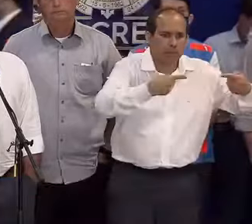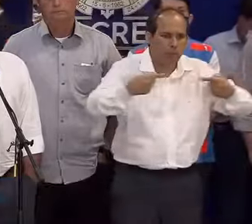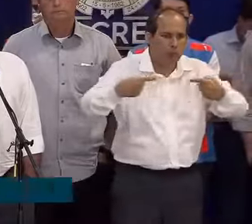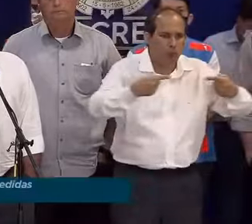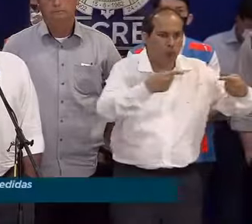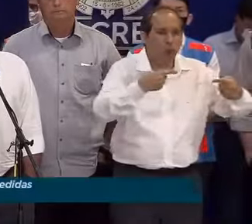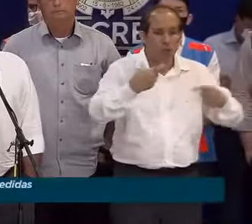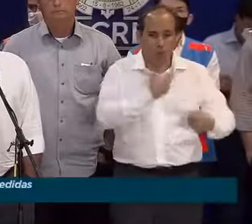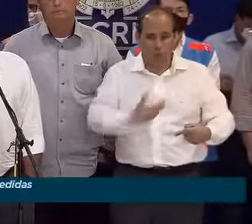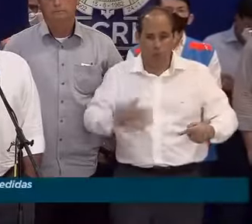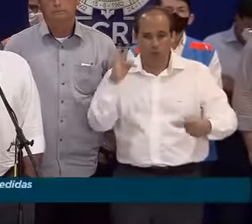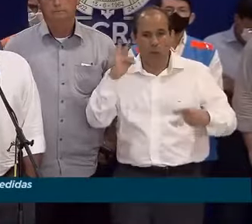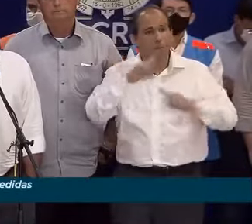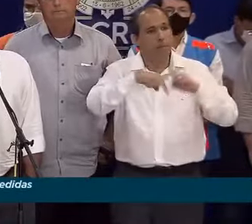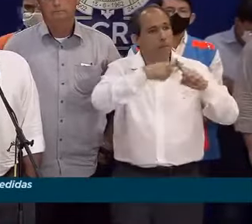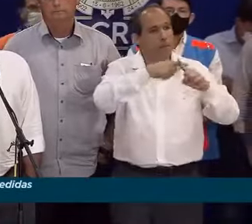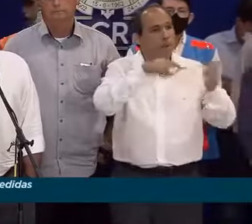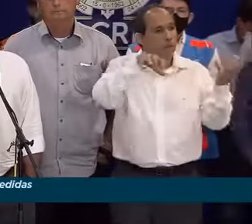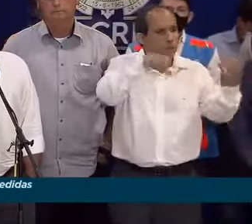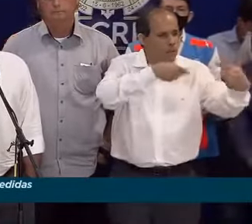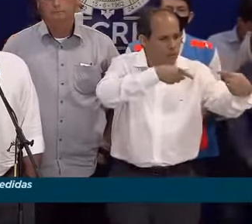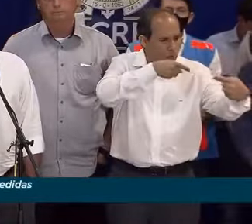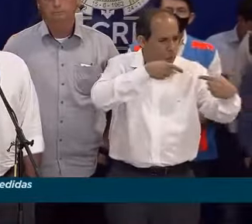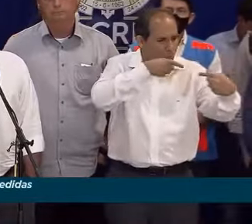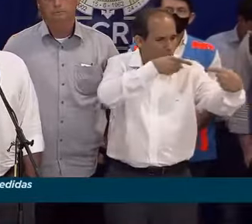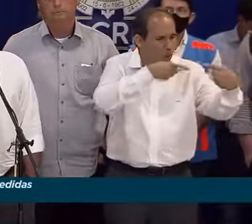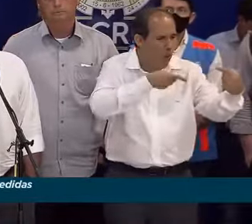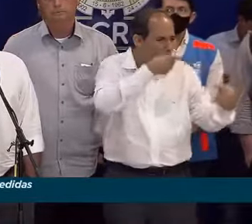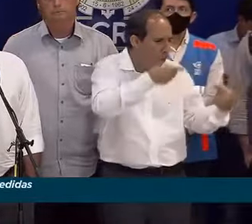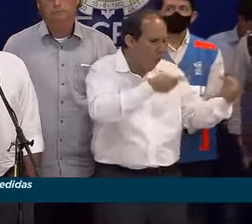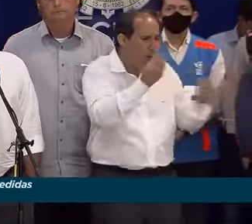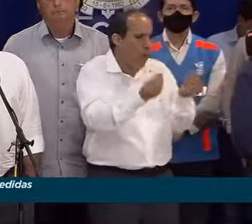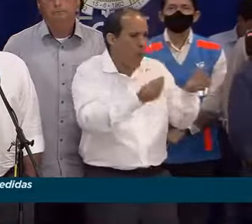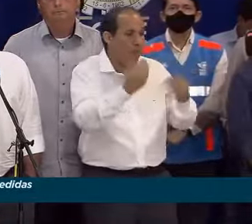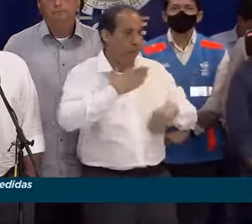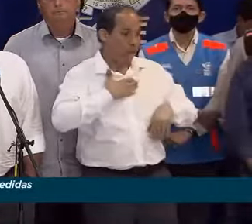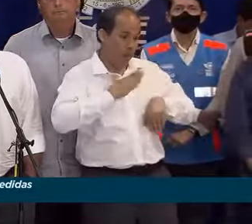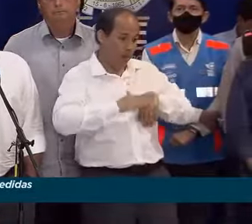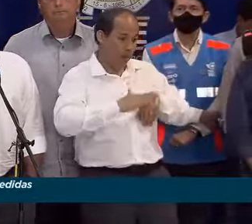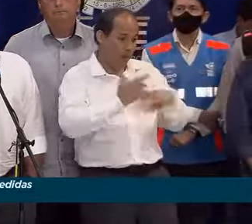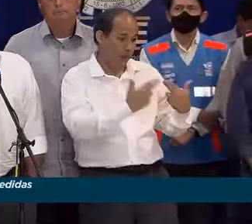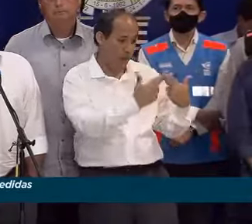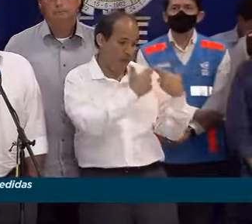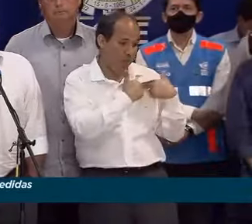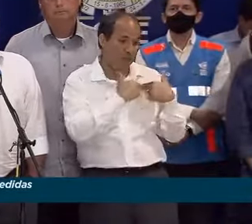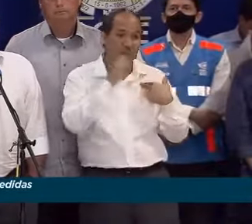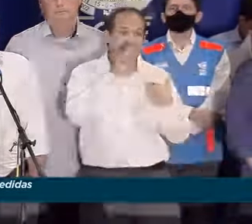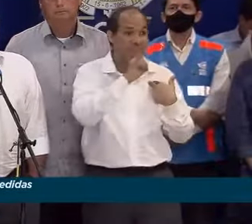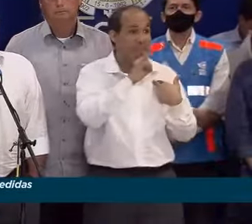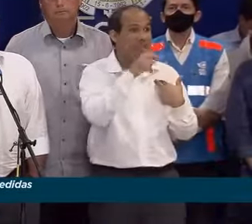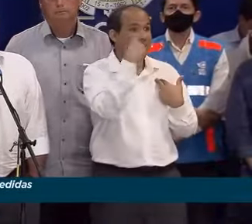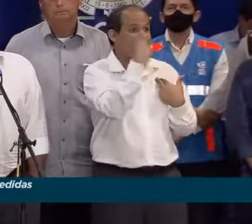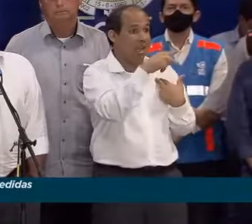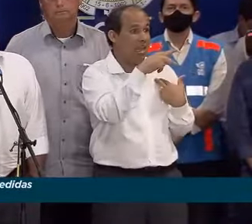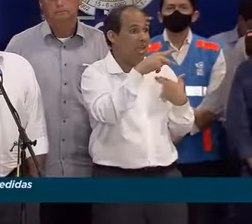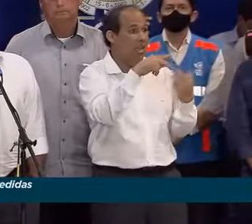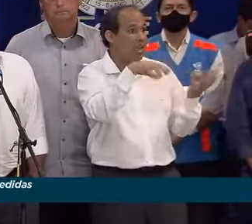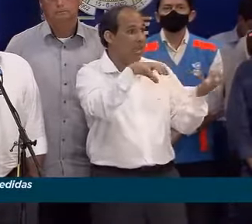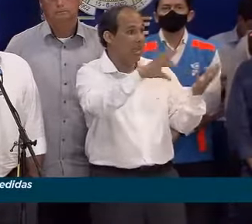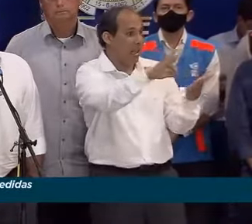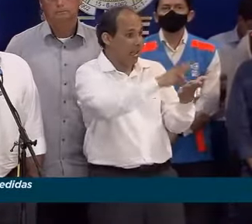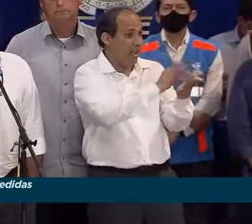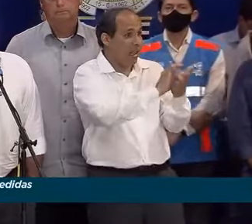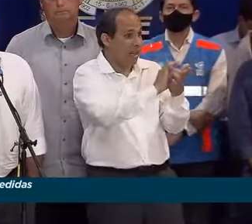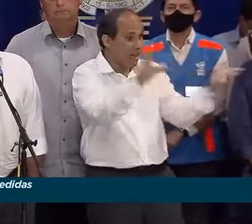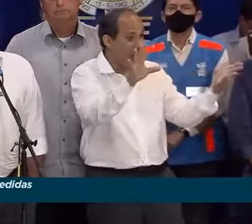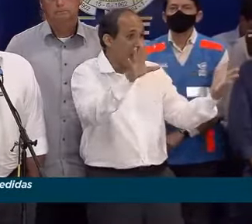Congresso Nacional. Então, cabendo a mim cumprir o que vier. Se vier uma autorização clara,